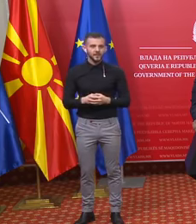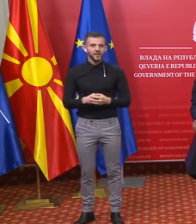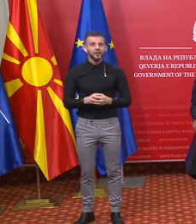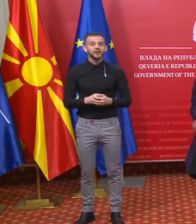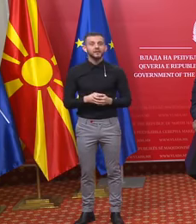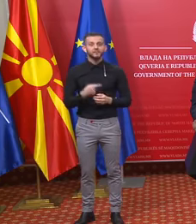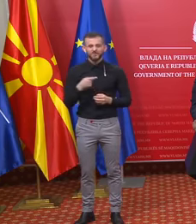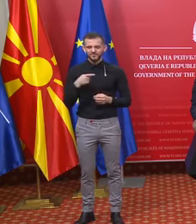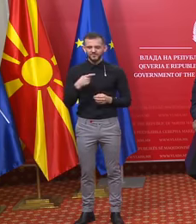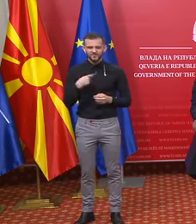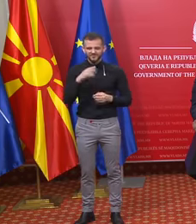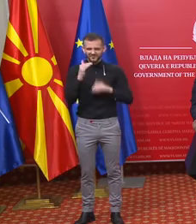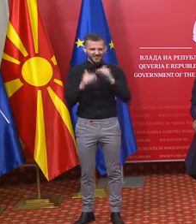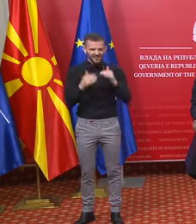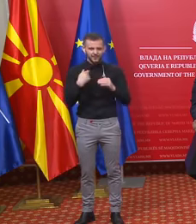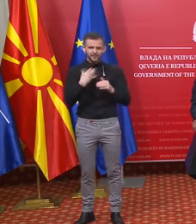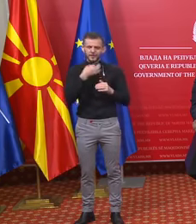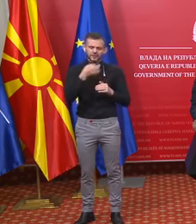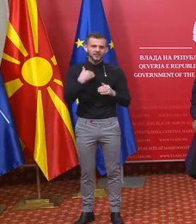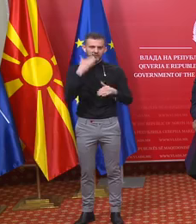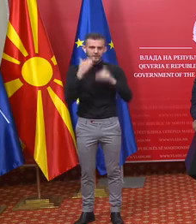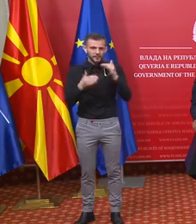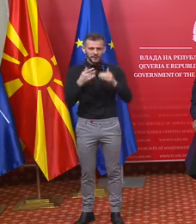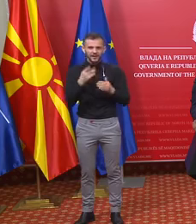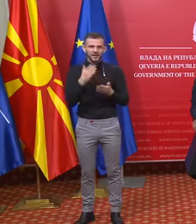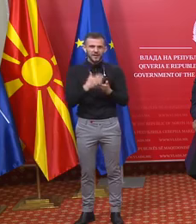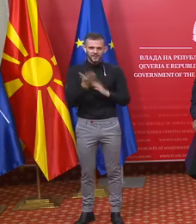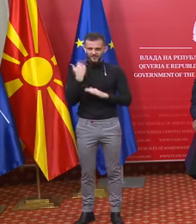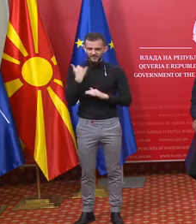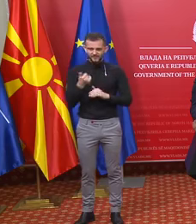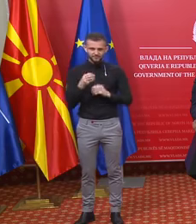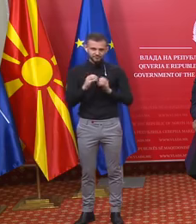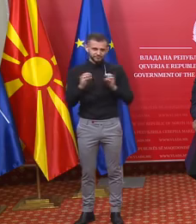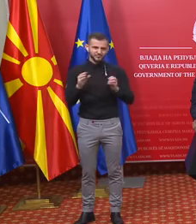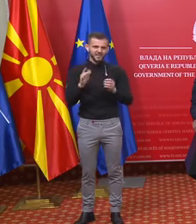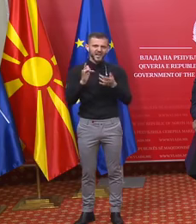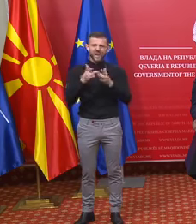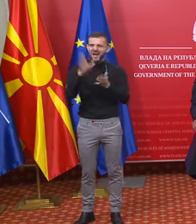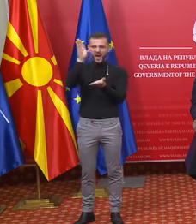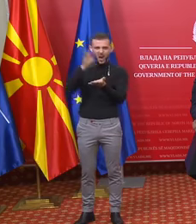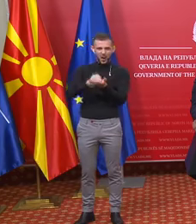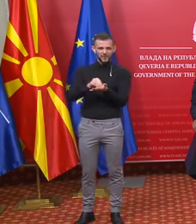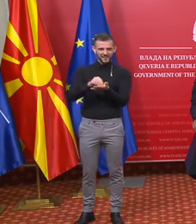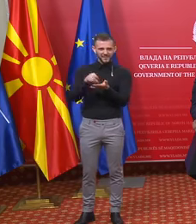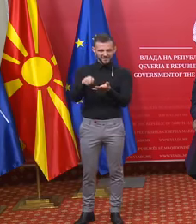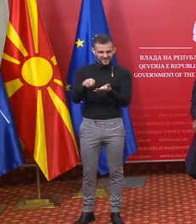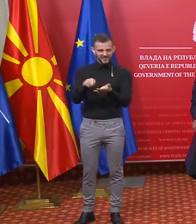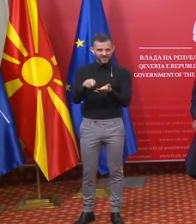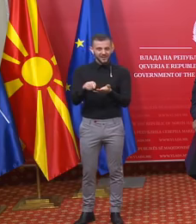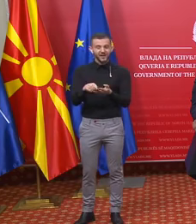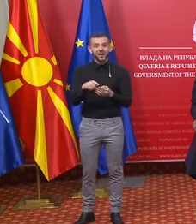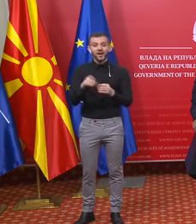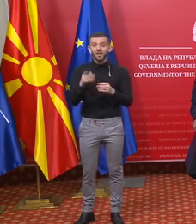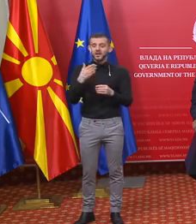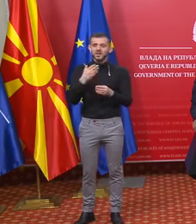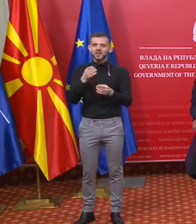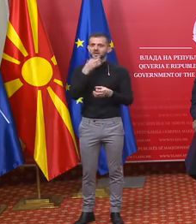рестриктивните мерки. Ја промовиравте пред неколку минути апликацијата која што ќе прибира информации. Дали се